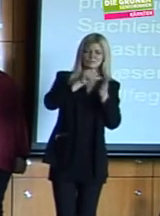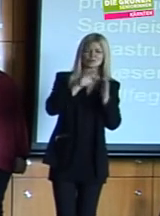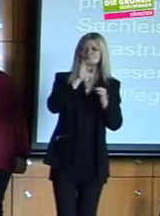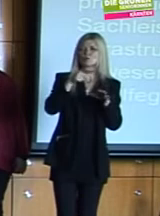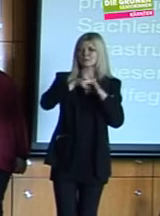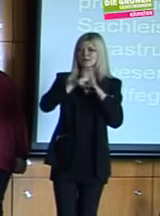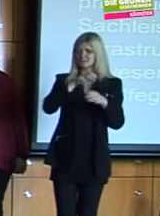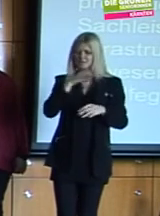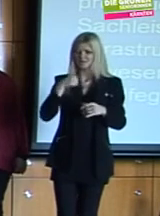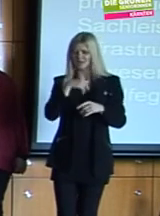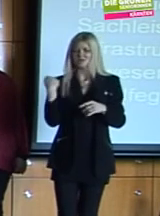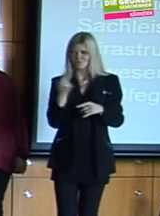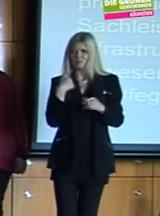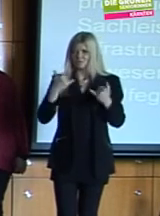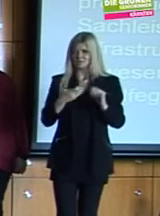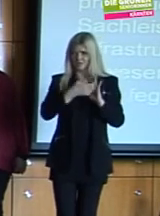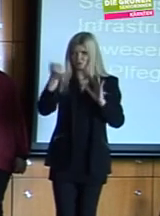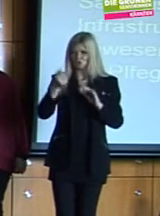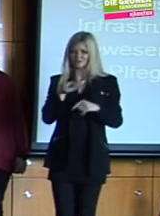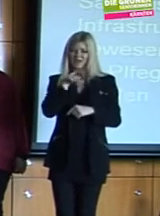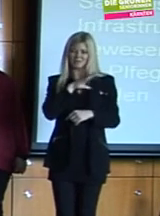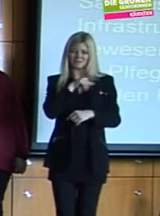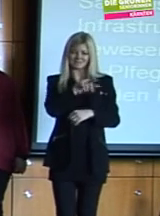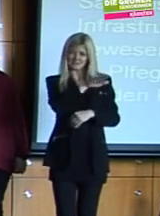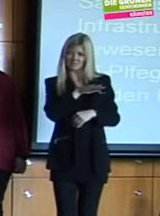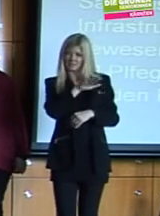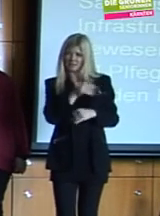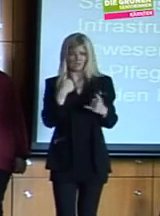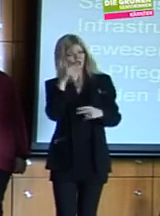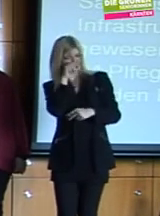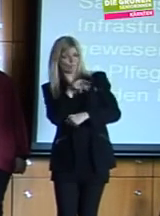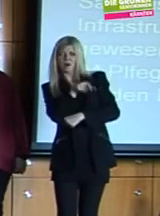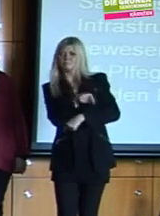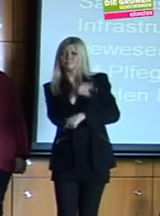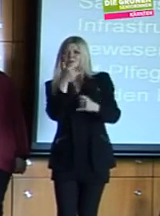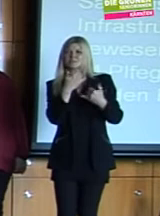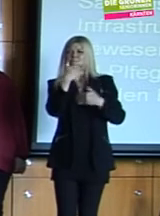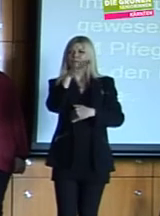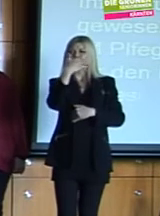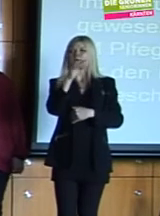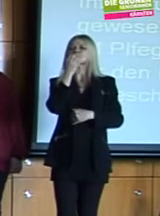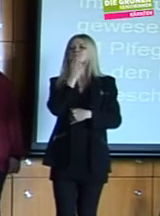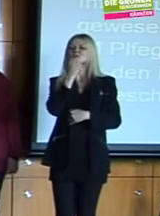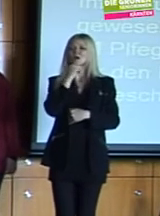haben. In dem Bereich schauen wir uns an, wir haben mehr und mehr private